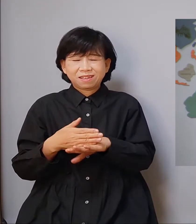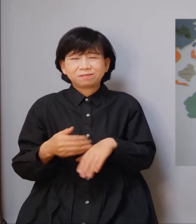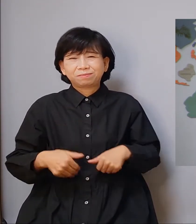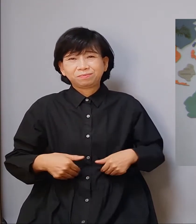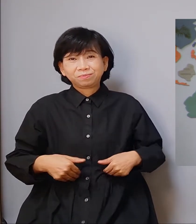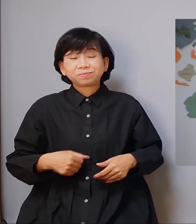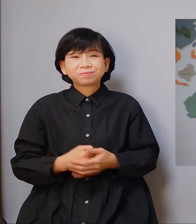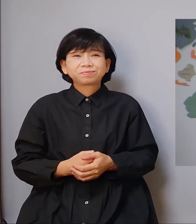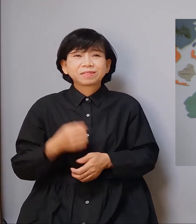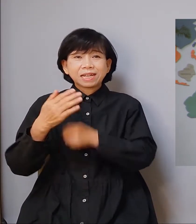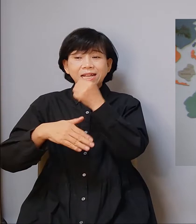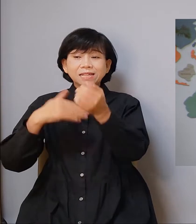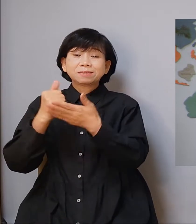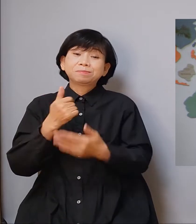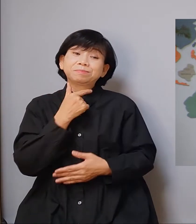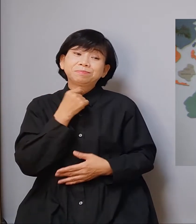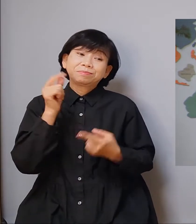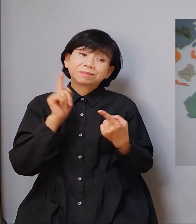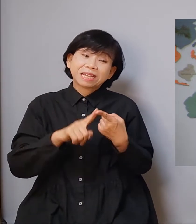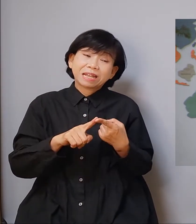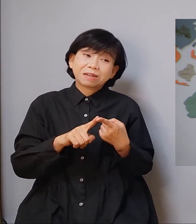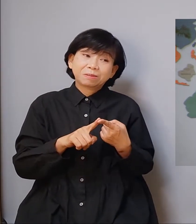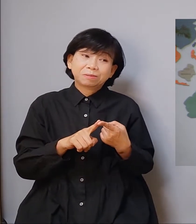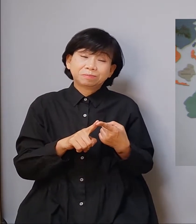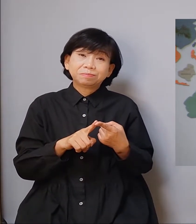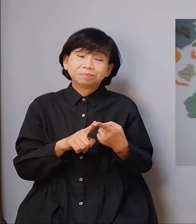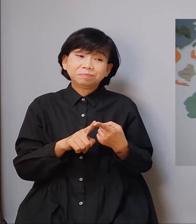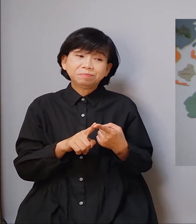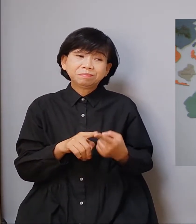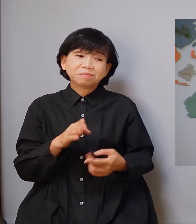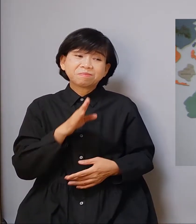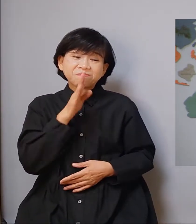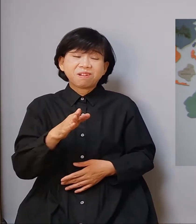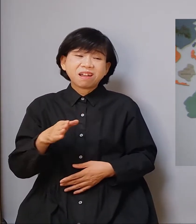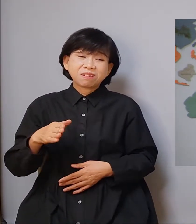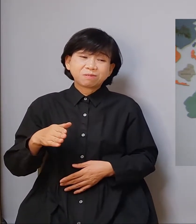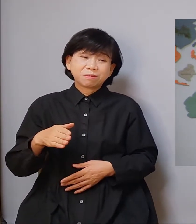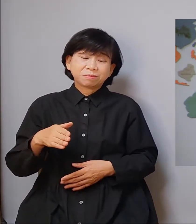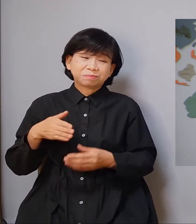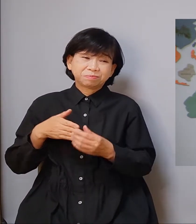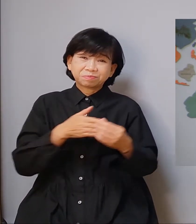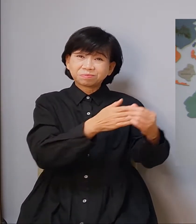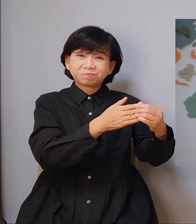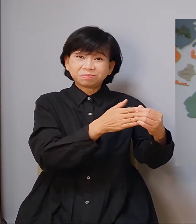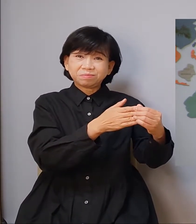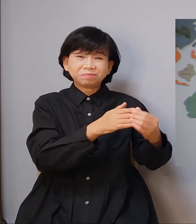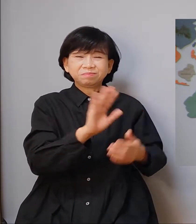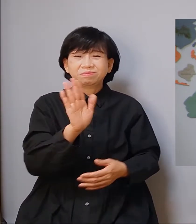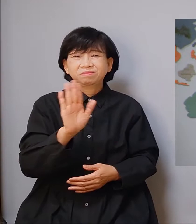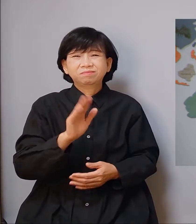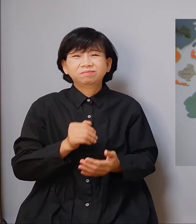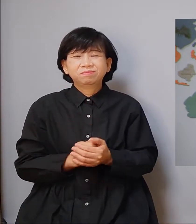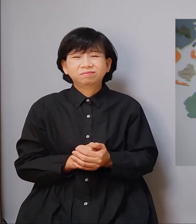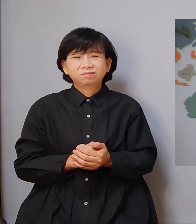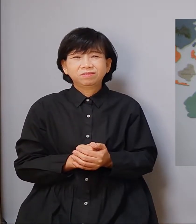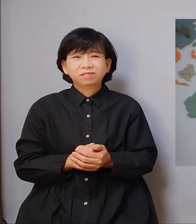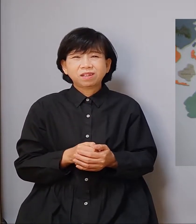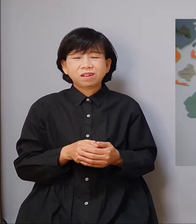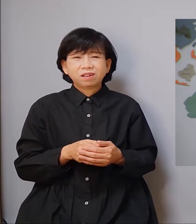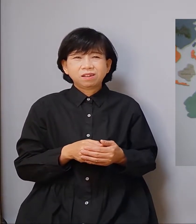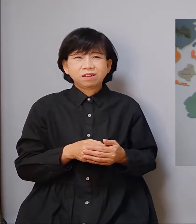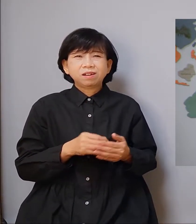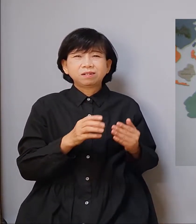가시는 경우가 좀처럼 없습니다. 우리는 지난주 문제가 심각한 한